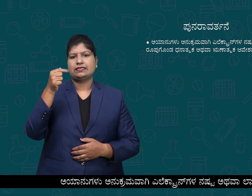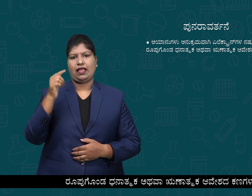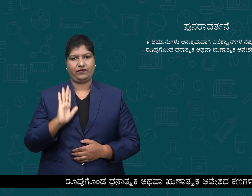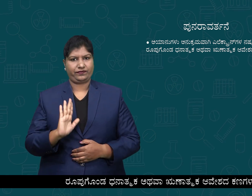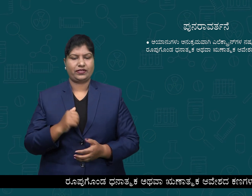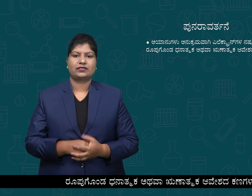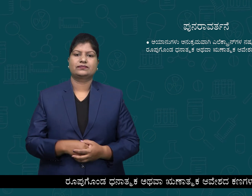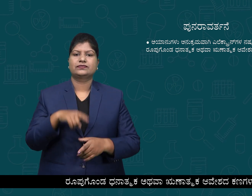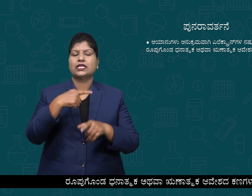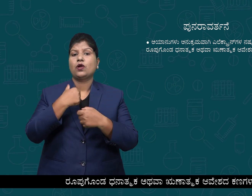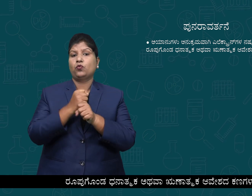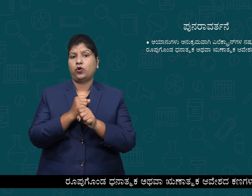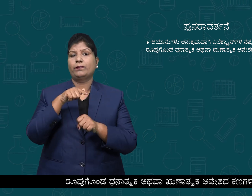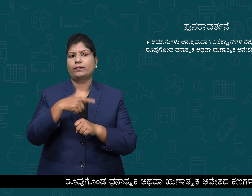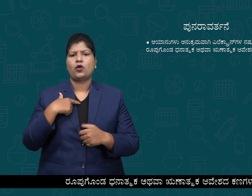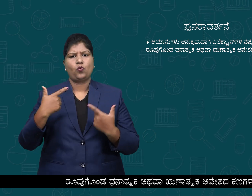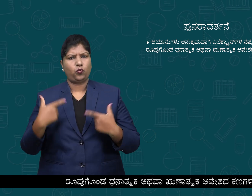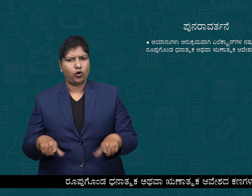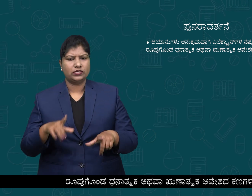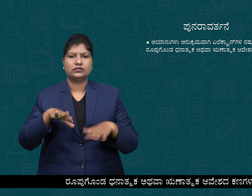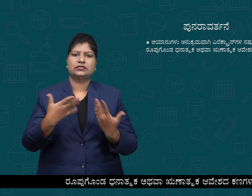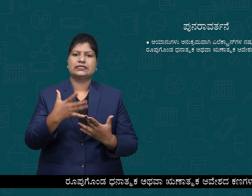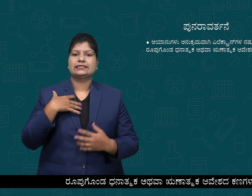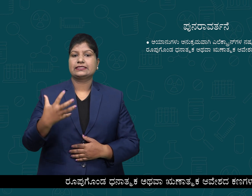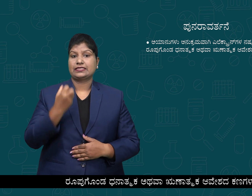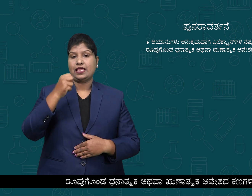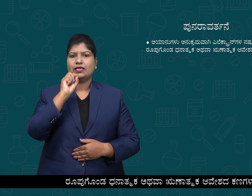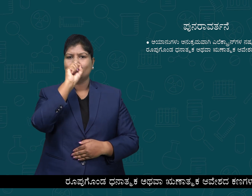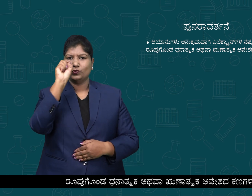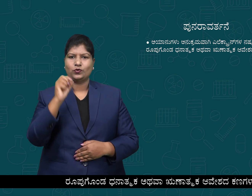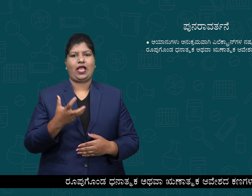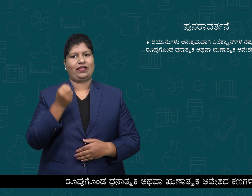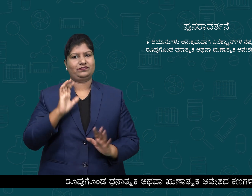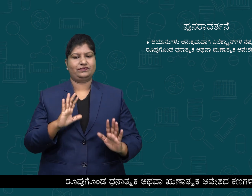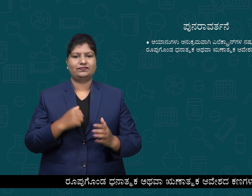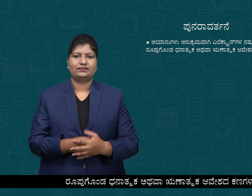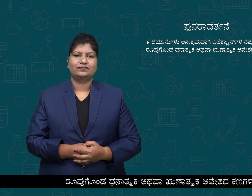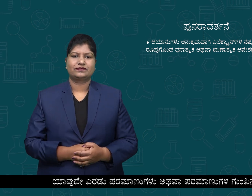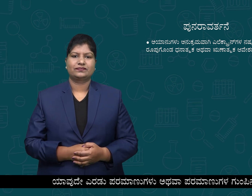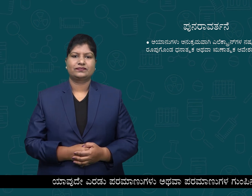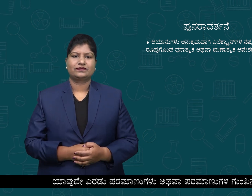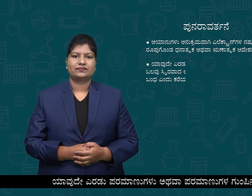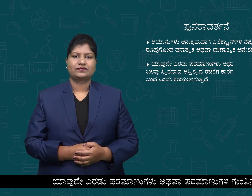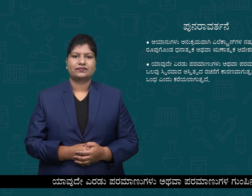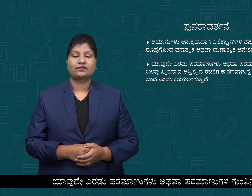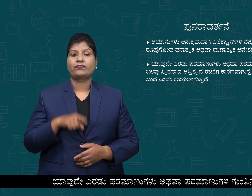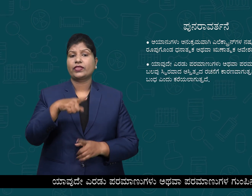ಲಾಭದಿಂದ ರೂಪುಗೊಂಡ ಧನಾತ್ಮಕ ಅಥವಾ ಋಣಾತ್ಮಕ ಆವೇಶದ ಕಣಗಳಾಗಿವೆ. ಯಾವುದೇ ಎರಡು